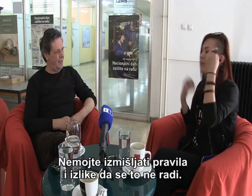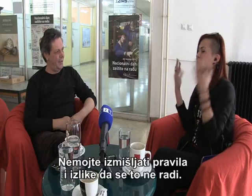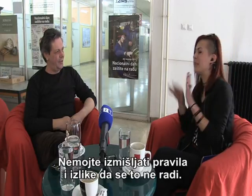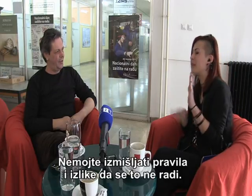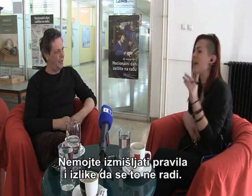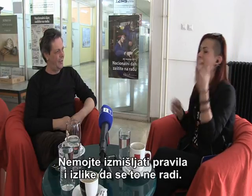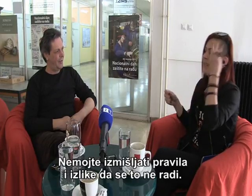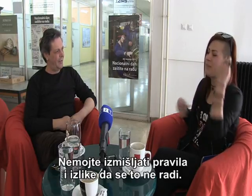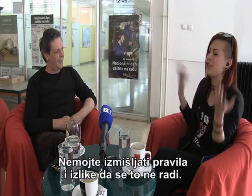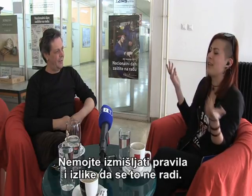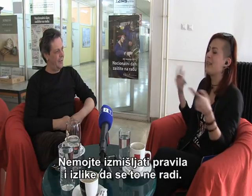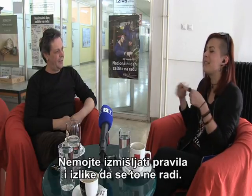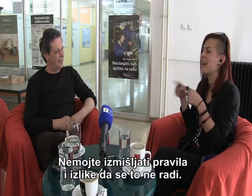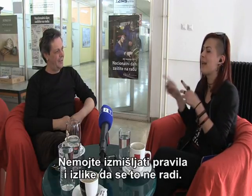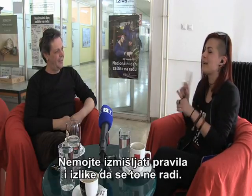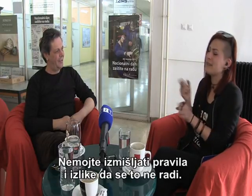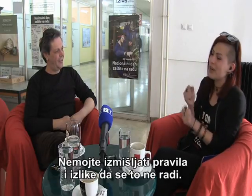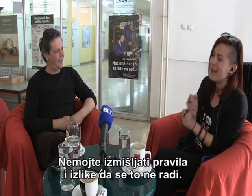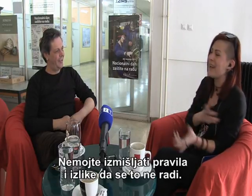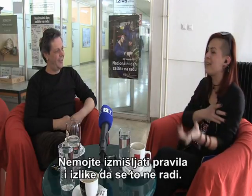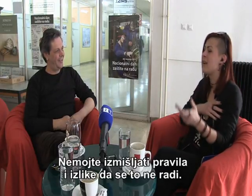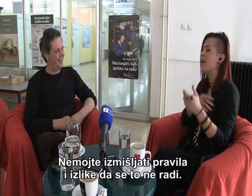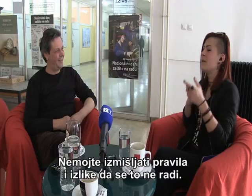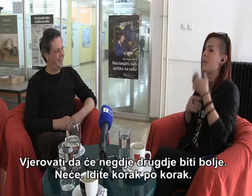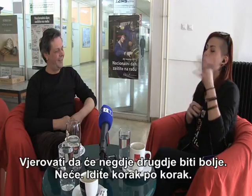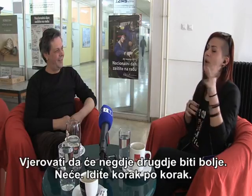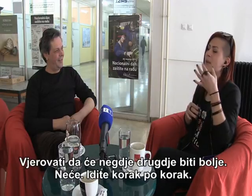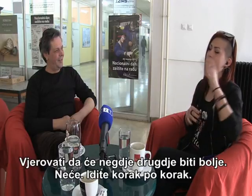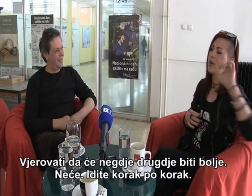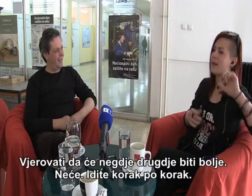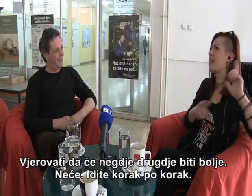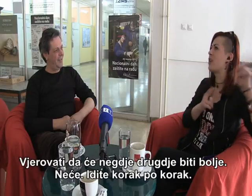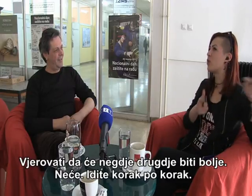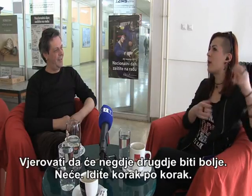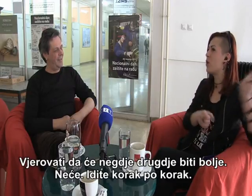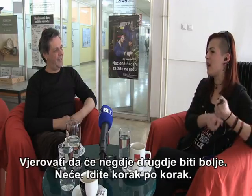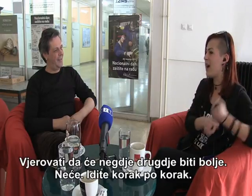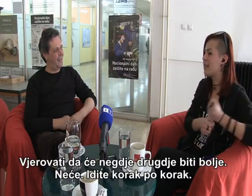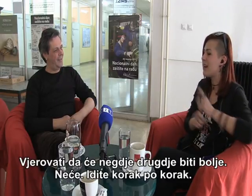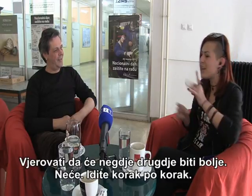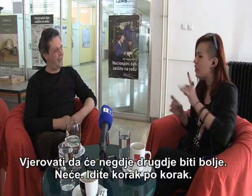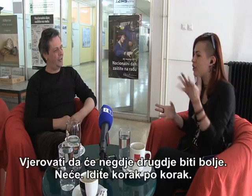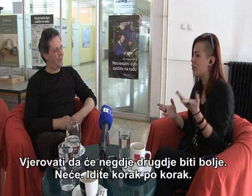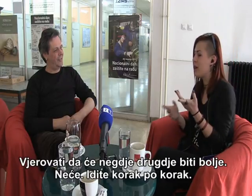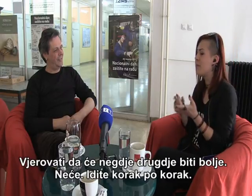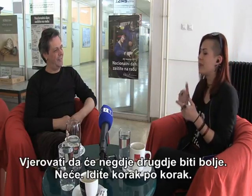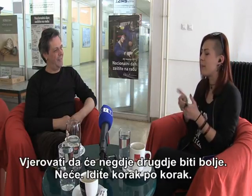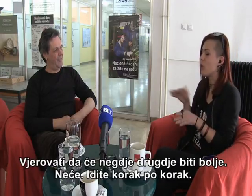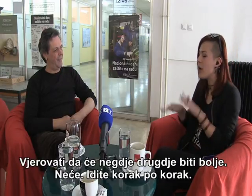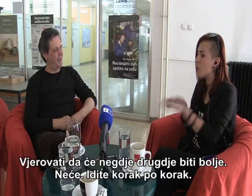mišljati pravila i mišljati izuke, da se to dejati, da bi mogli neke tuske bolje raditi, a neće ništa. Treba korak po